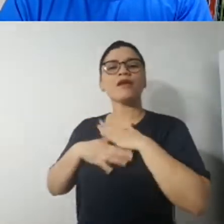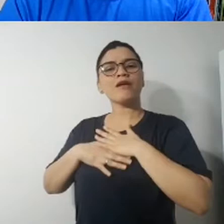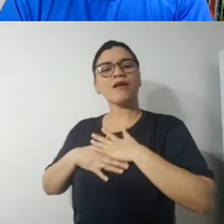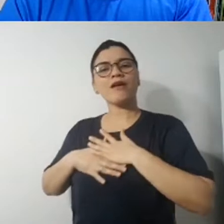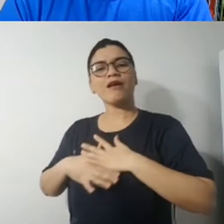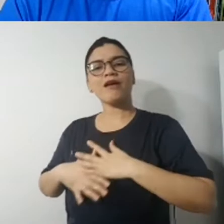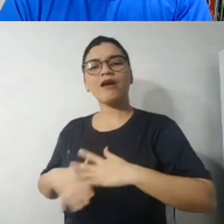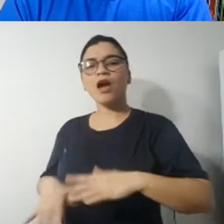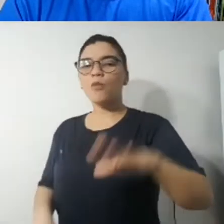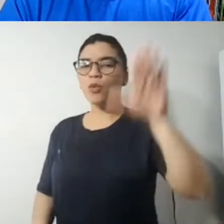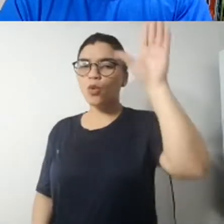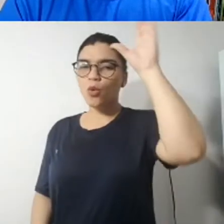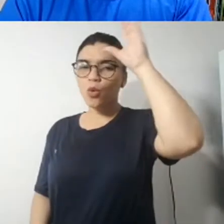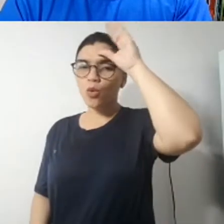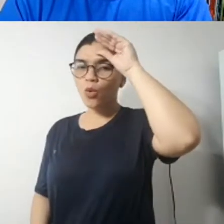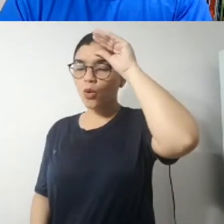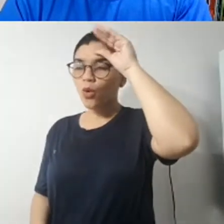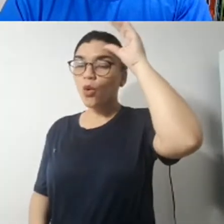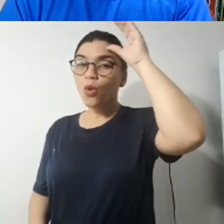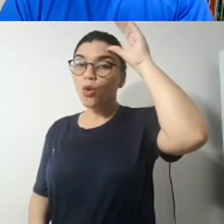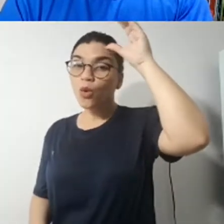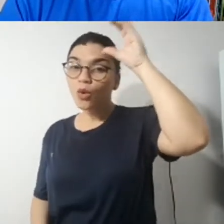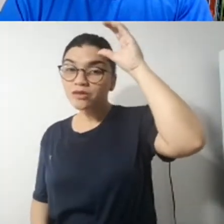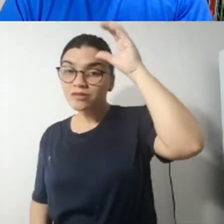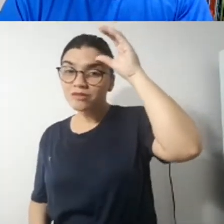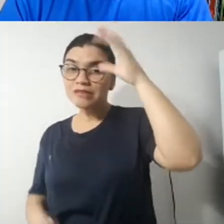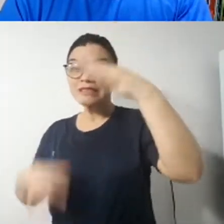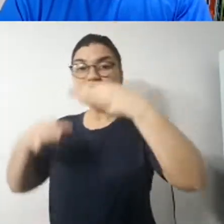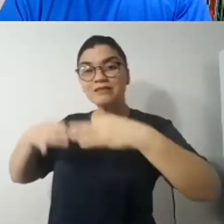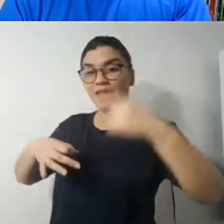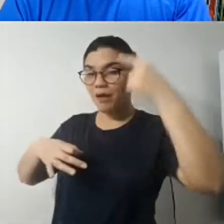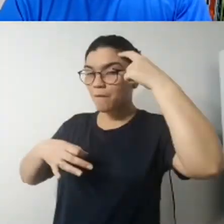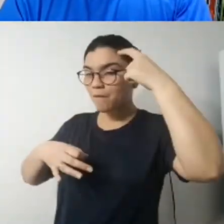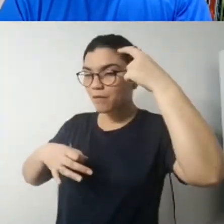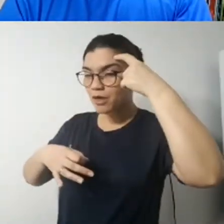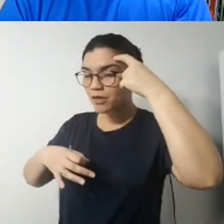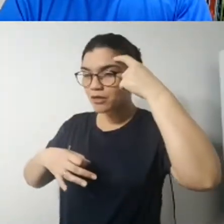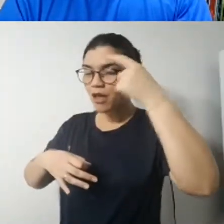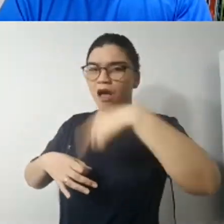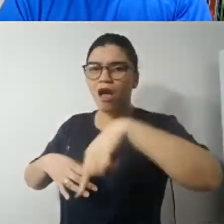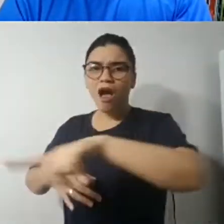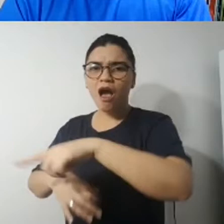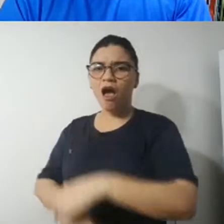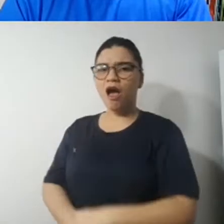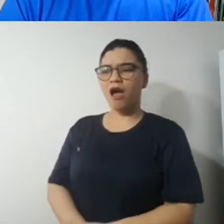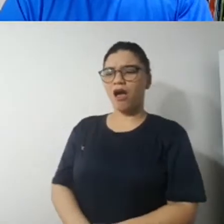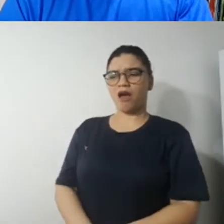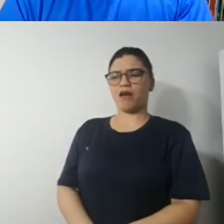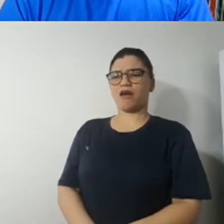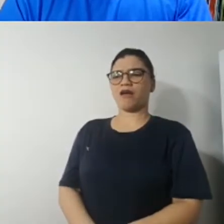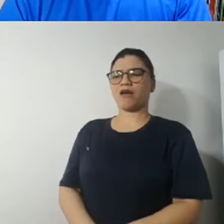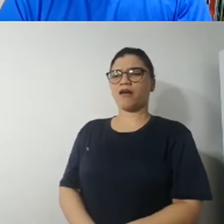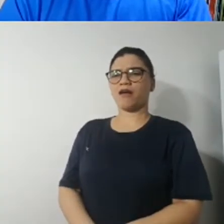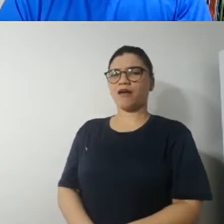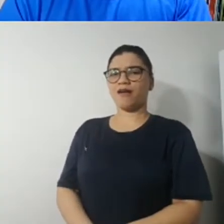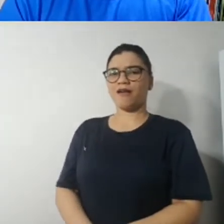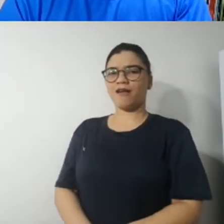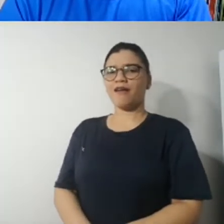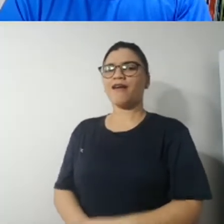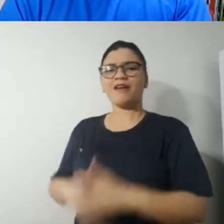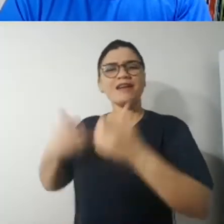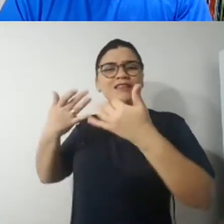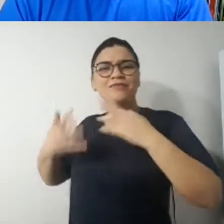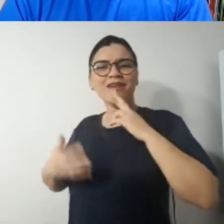modo que naquilo que falam mal de vocês, fiquem envergonhados, esses que difamam a boa conduta que vocês